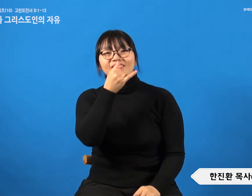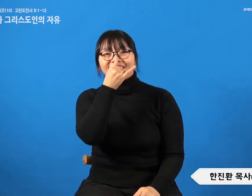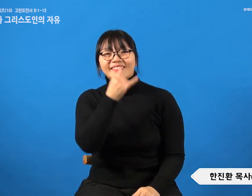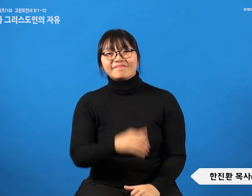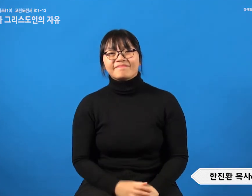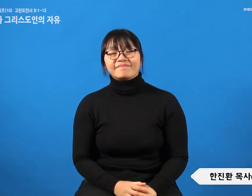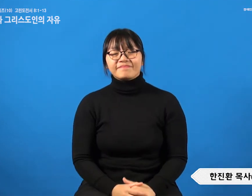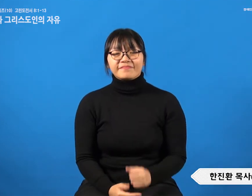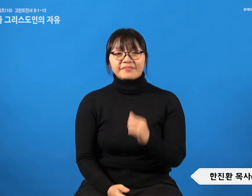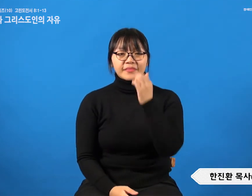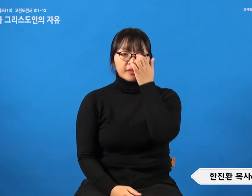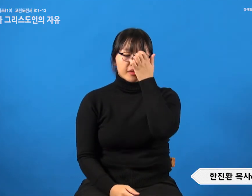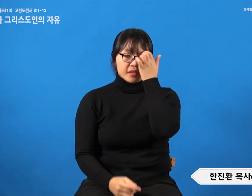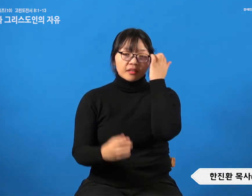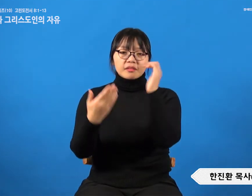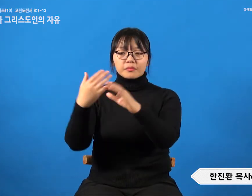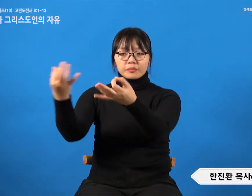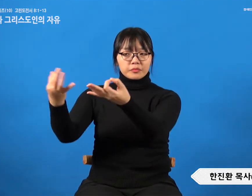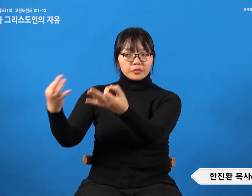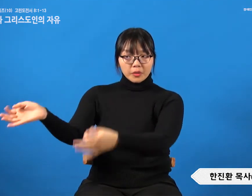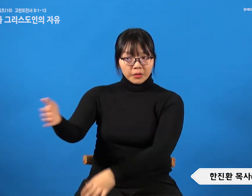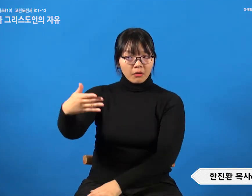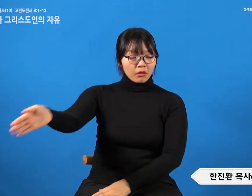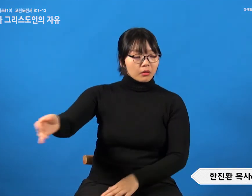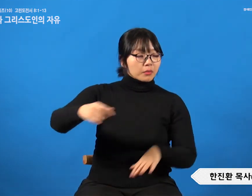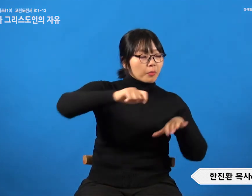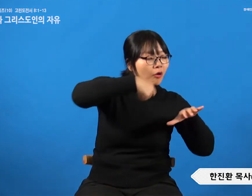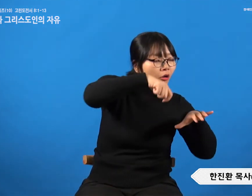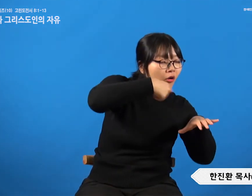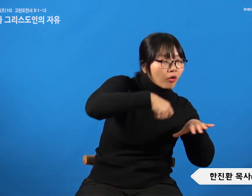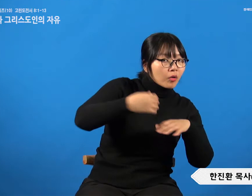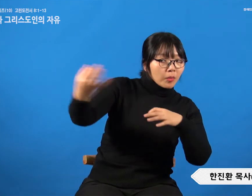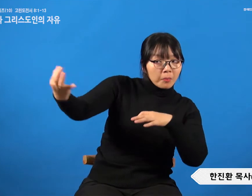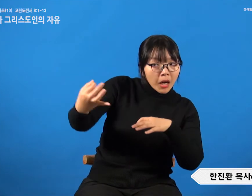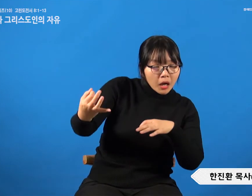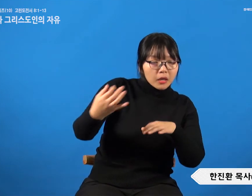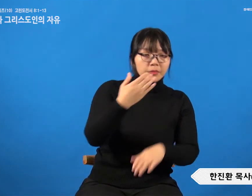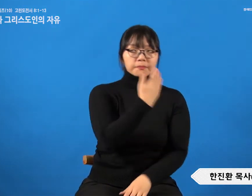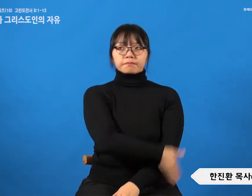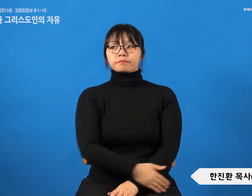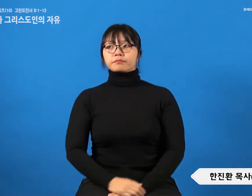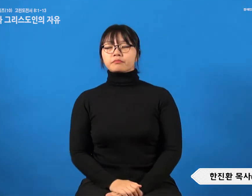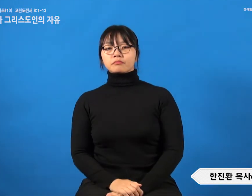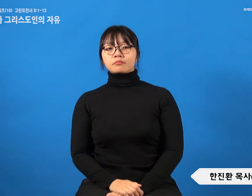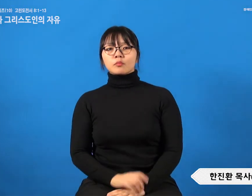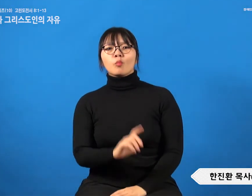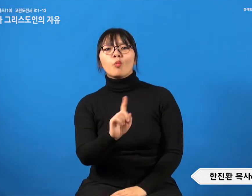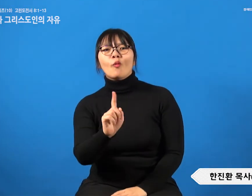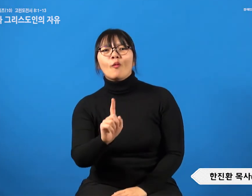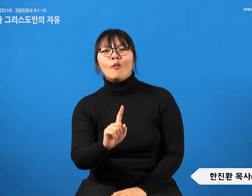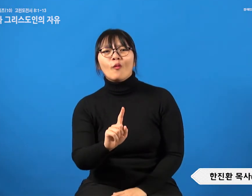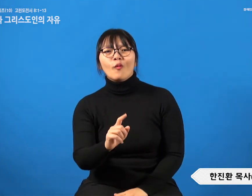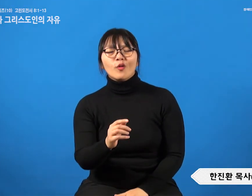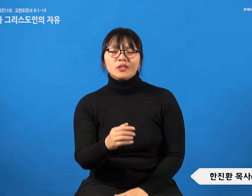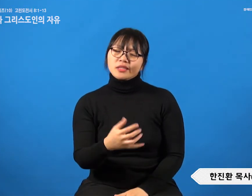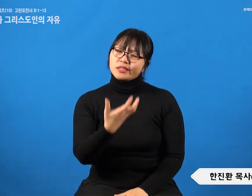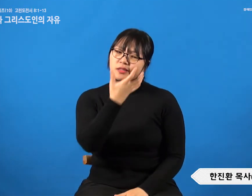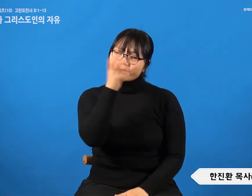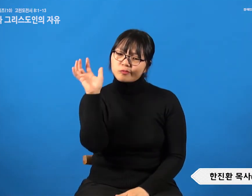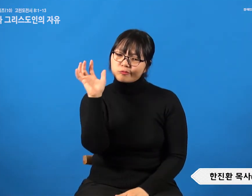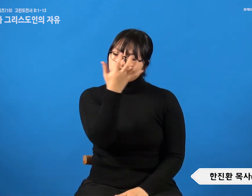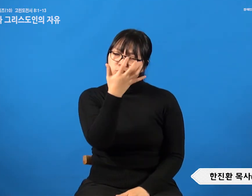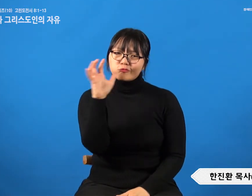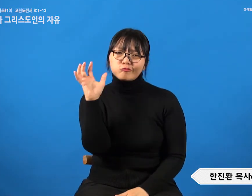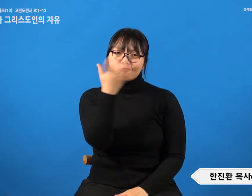있습니다. 누가 안 보면 먹고, 누가 보면, 초신자가 보면 안 먹고, 그거는 좀 위선적인